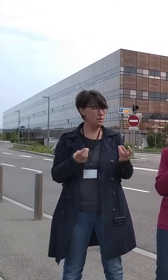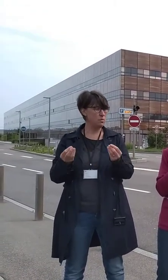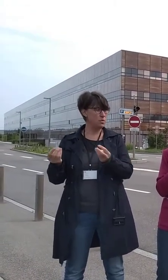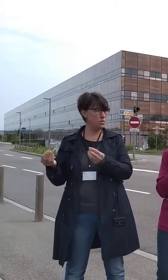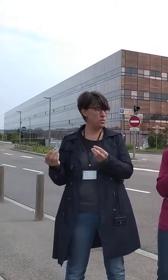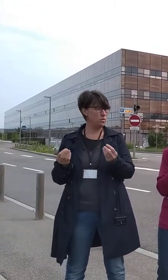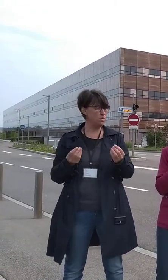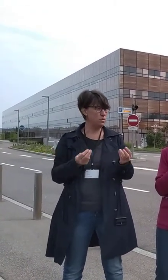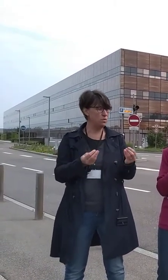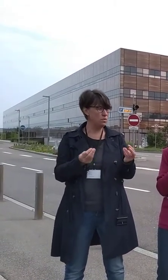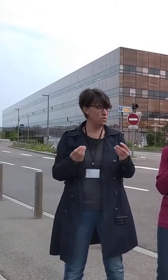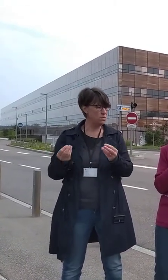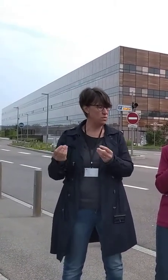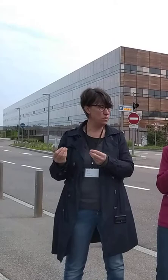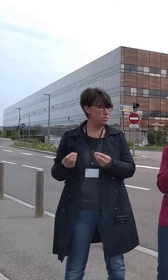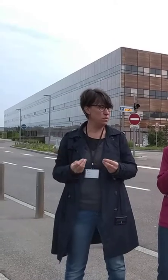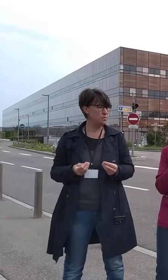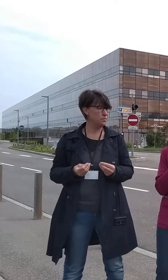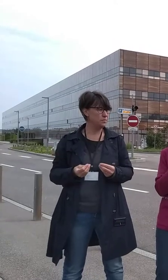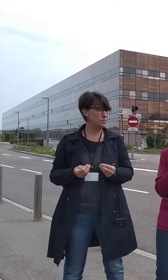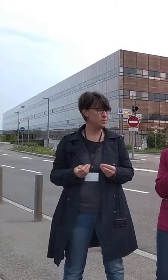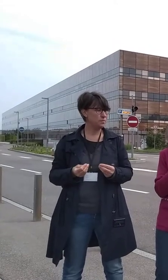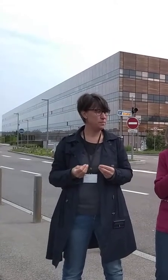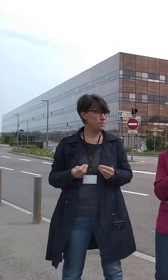merci beaucoup.